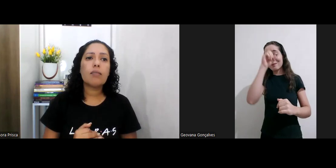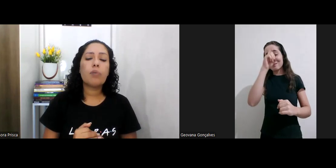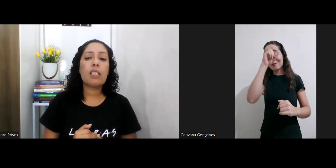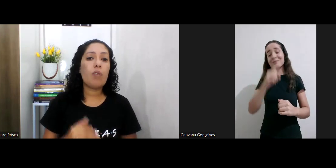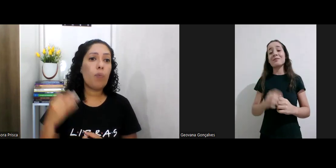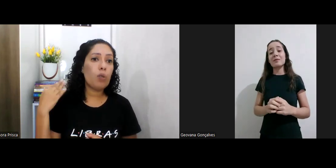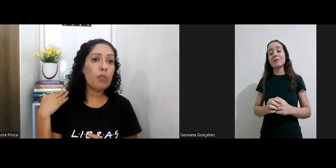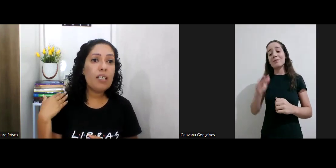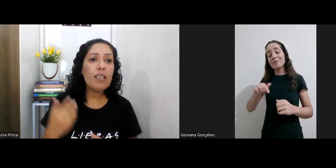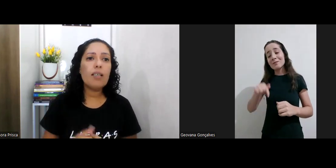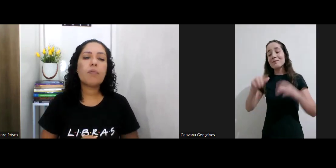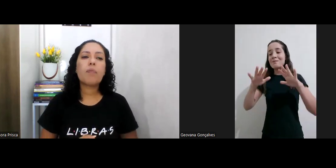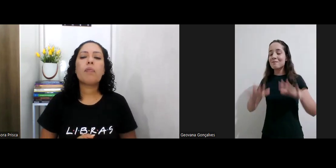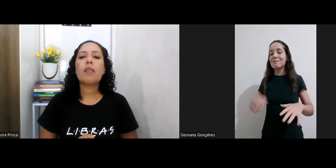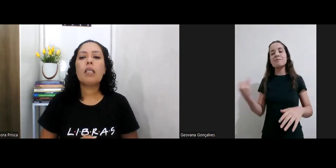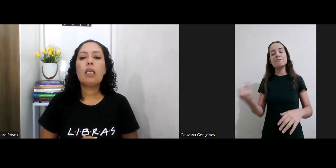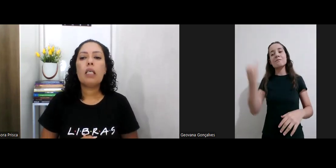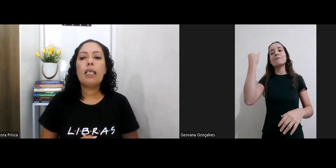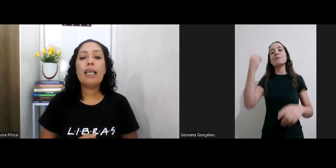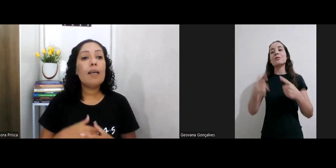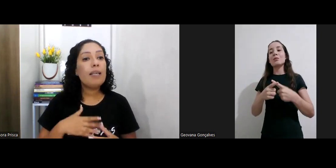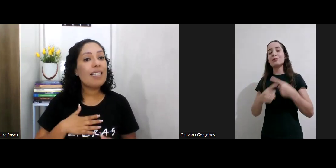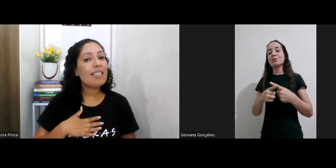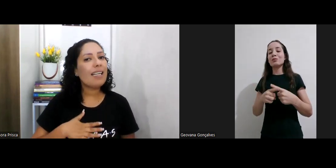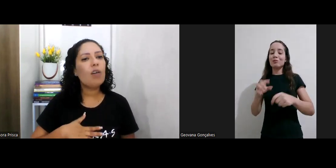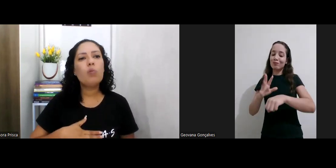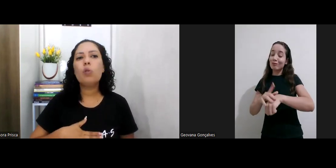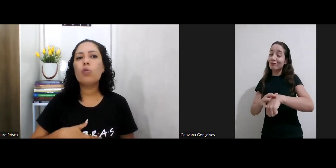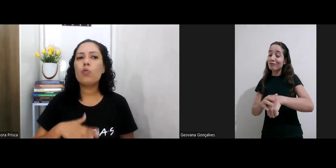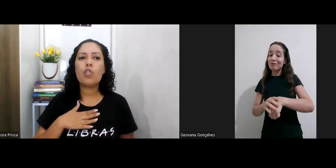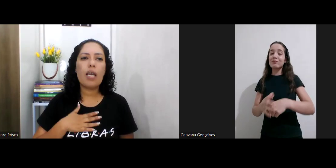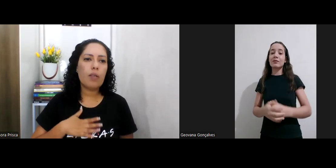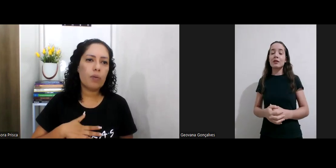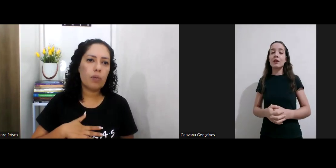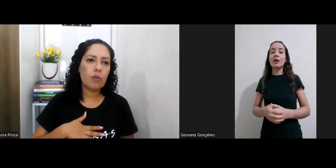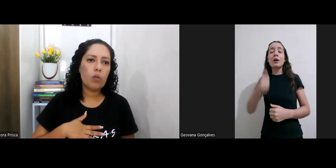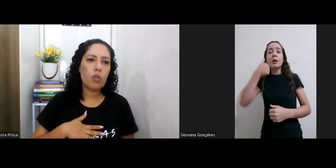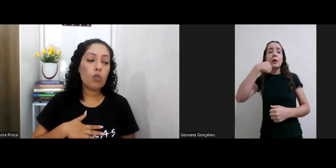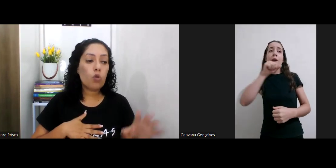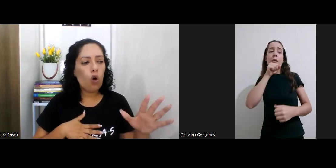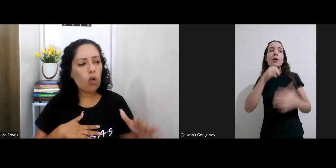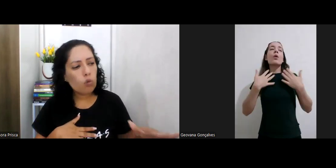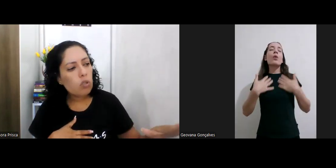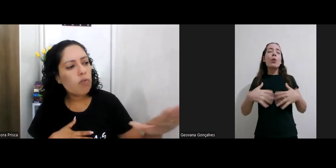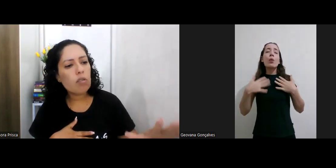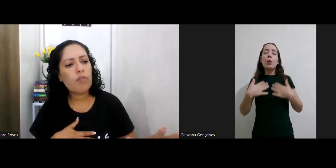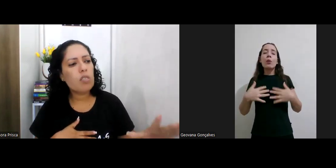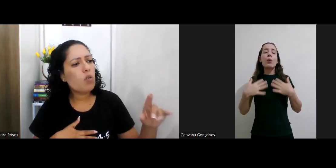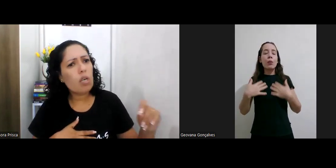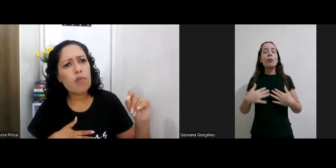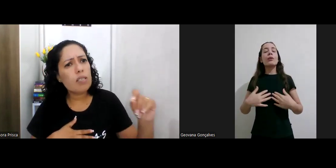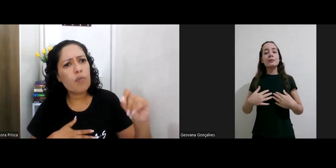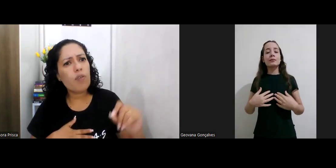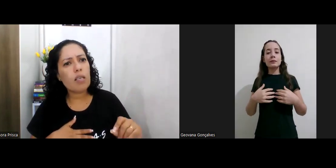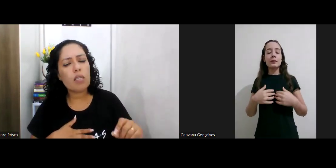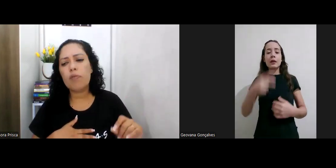ficar, porque ele estava com pneumonia. E aquela mãe, ela se acalmou de um jeito. E todo mundo em volta falou assim: